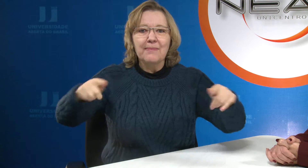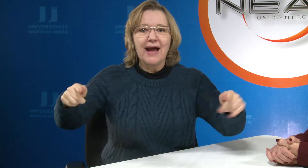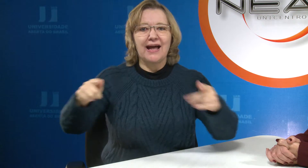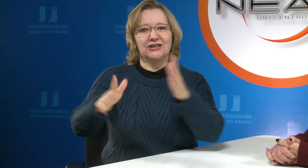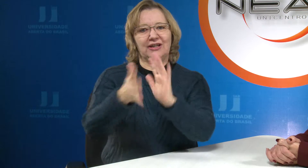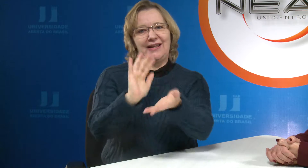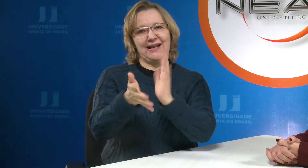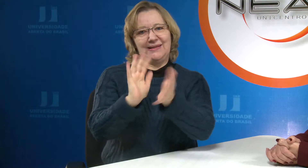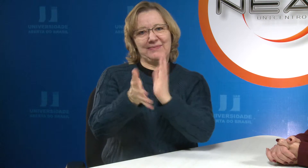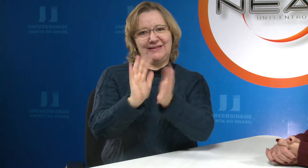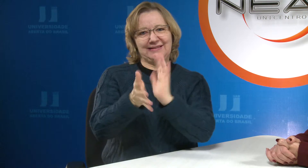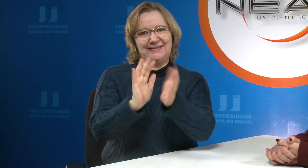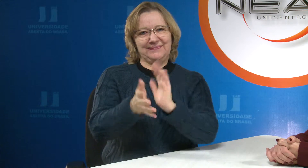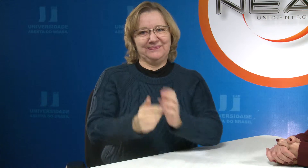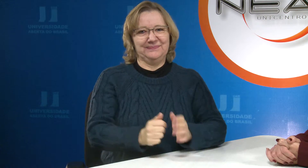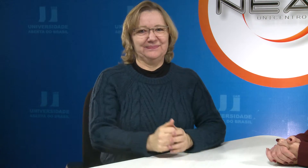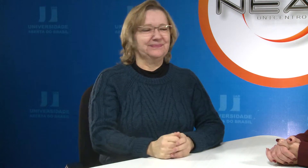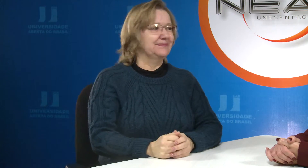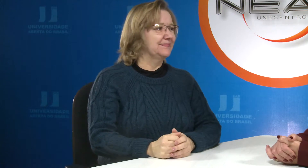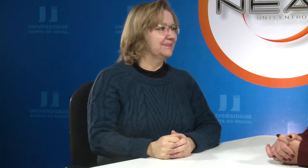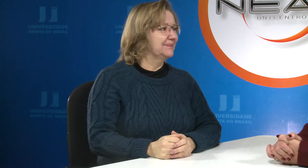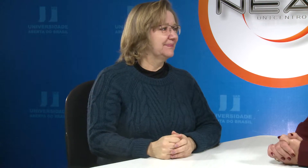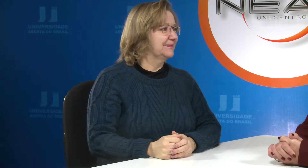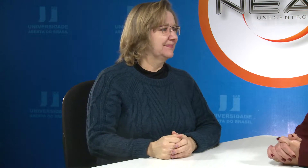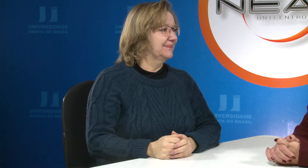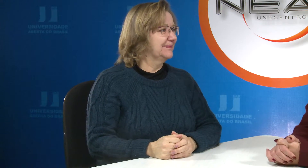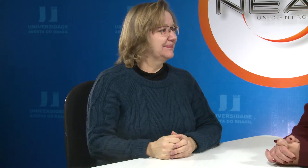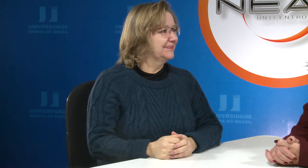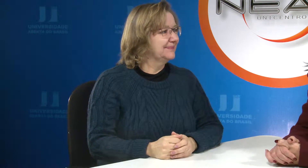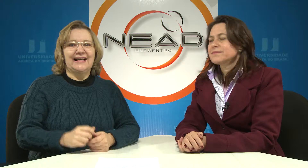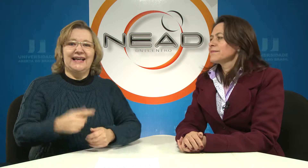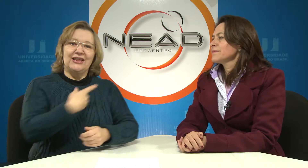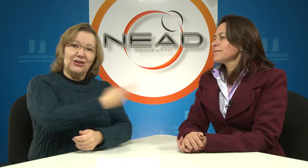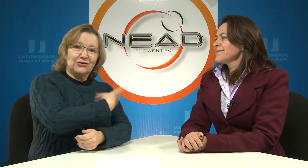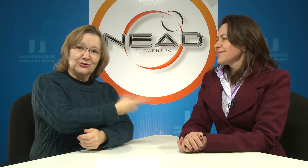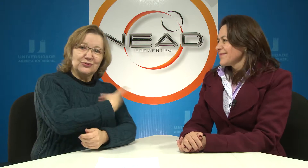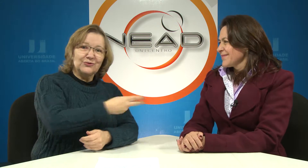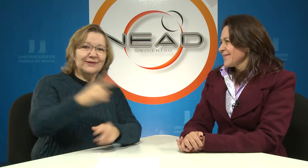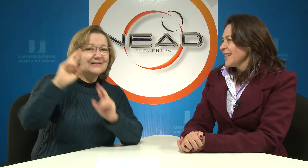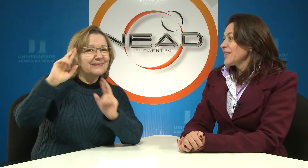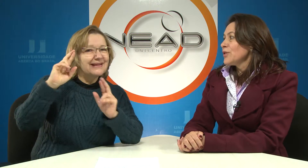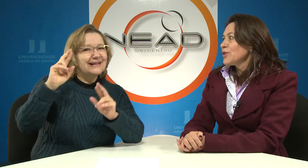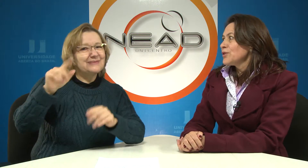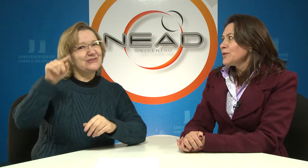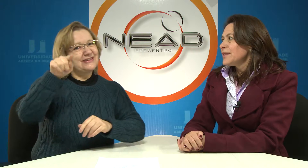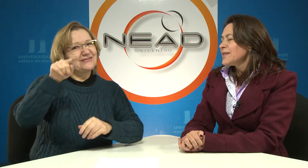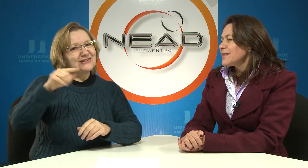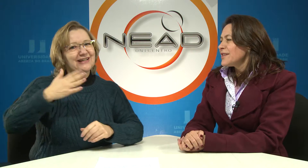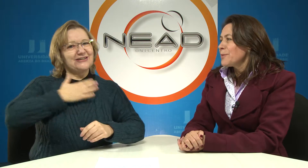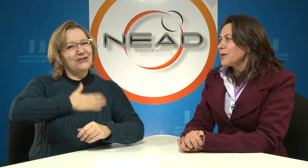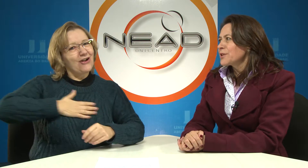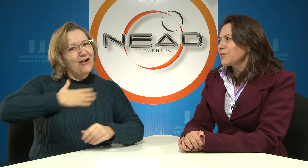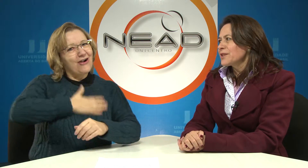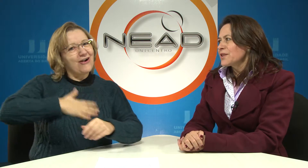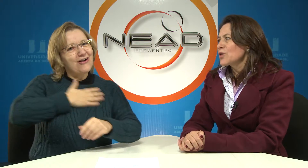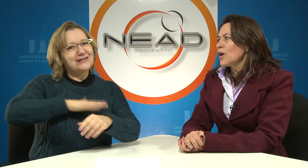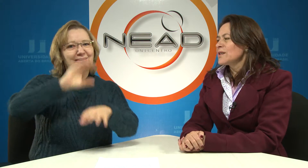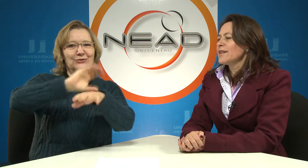da história, né, dos surdos e a gramática de Libras. Então, nós duas esperamos que vocês